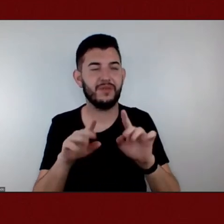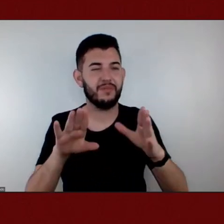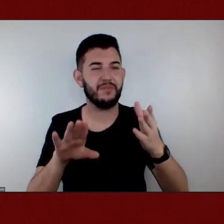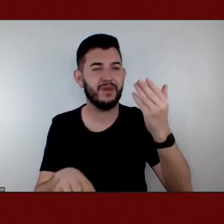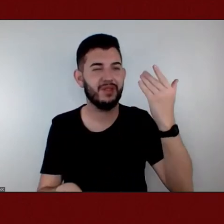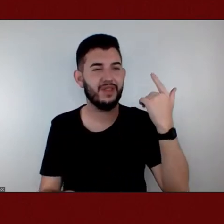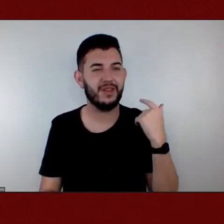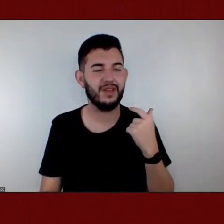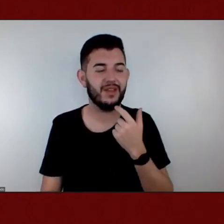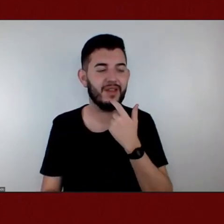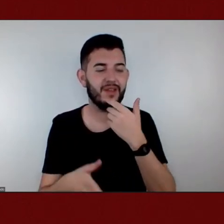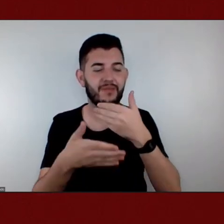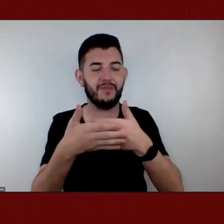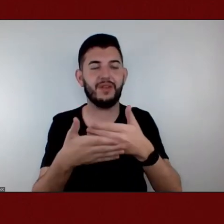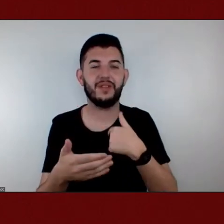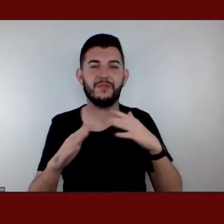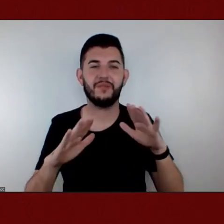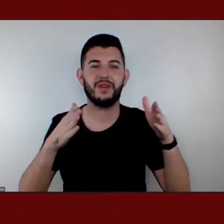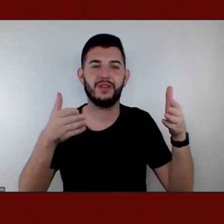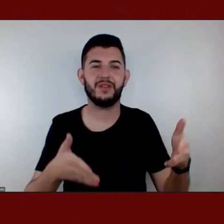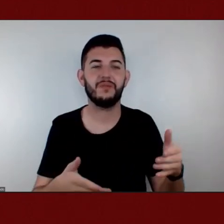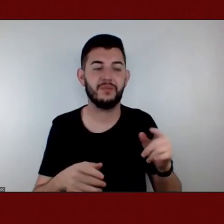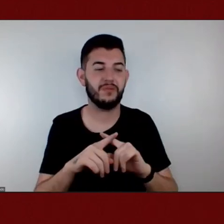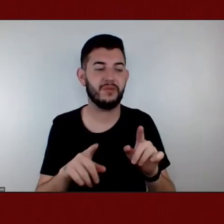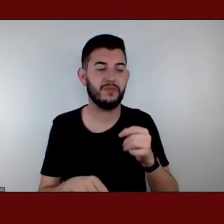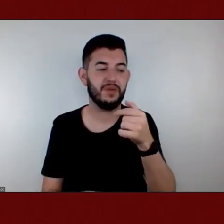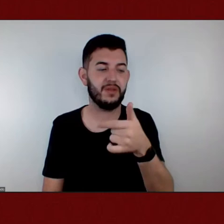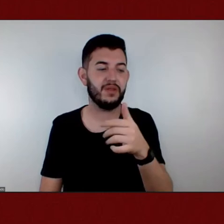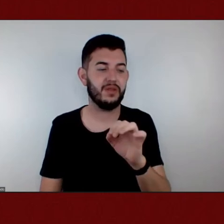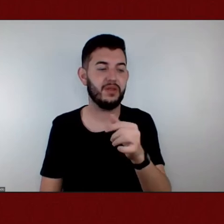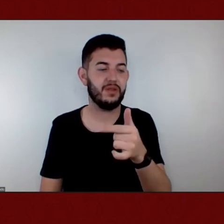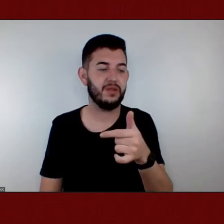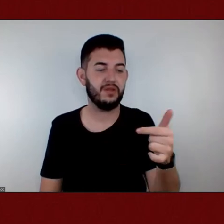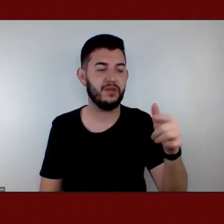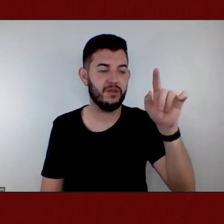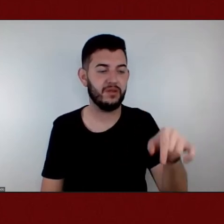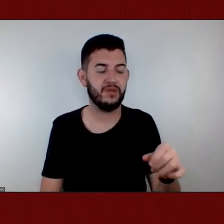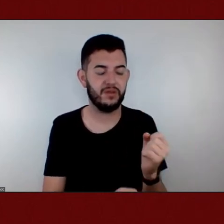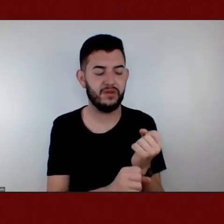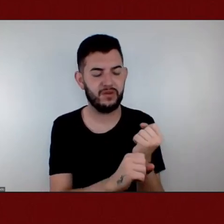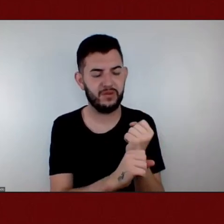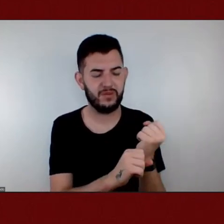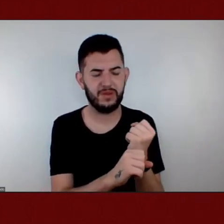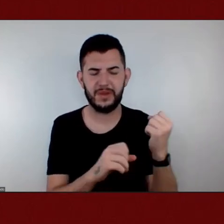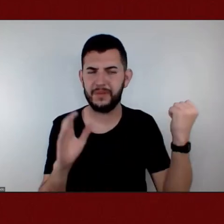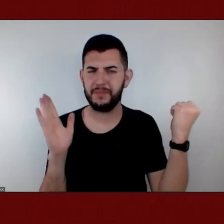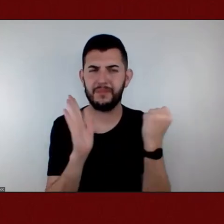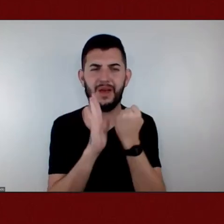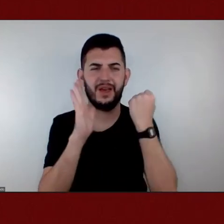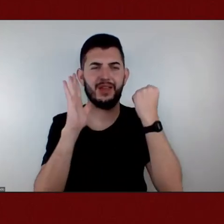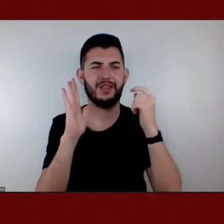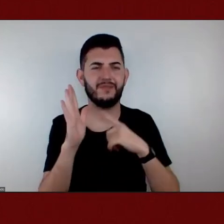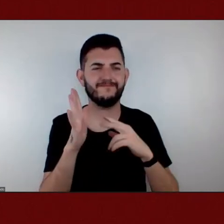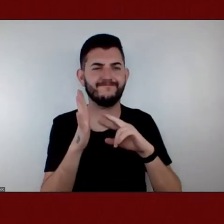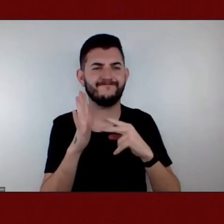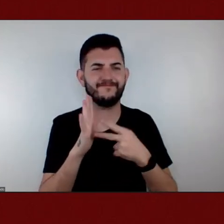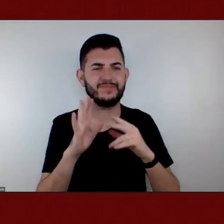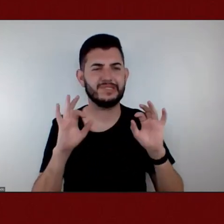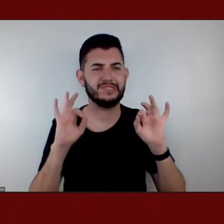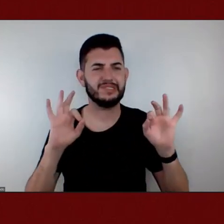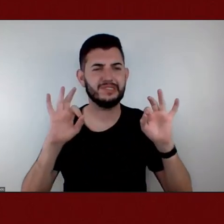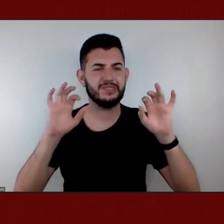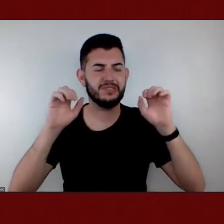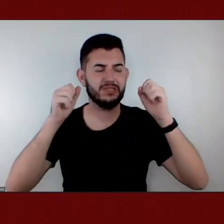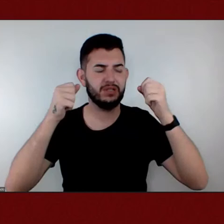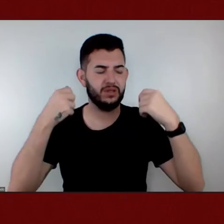22, foi um ano marcante por vários motivos. Aliás, todos os anos são muito